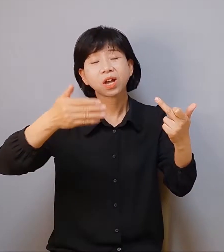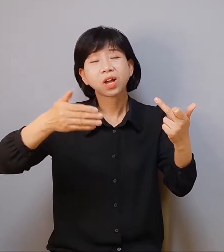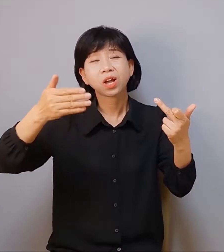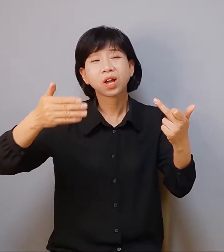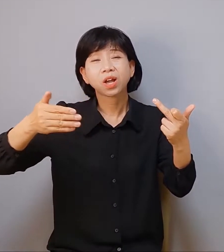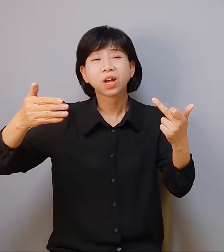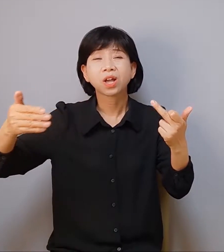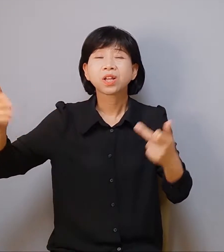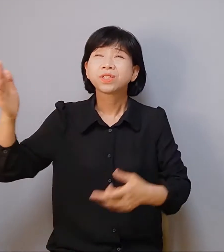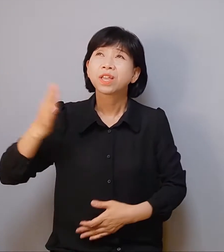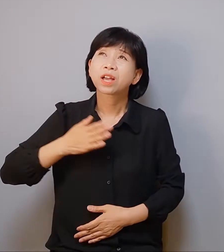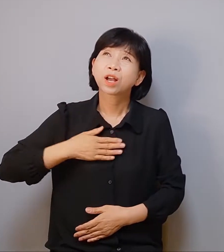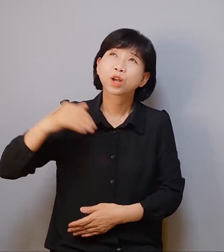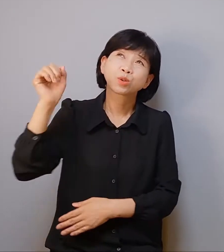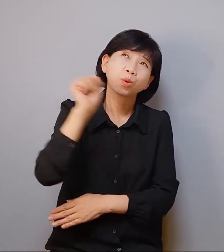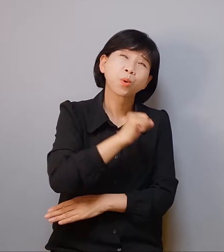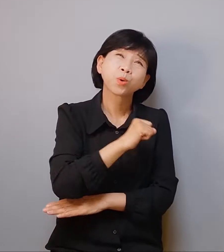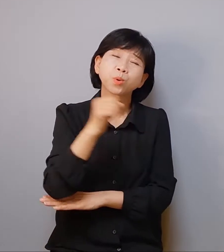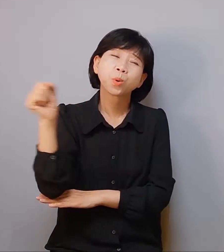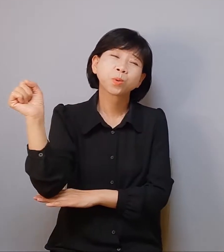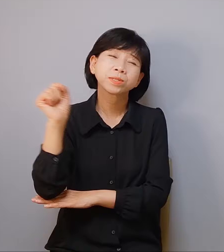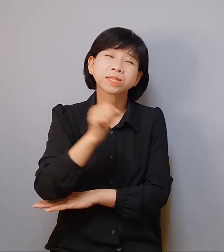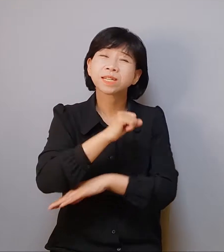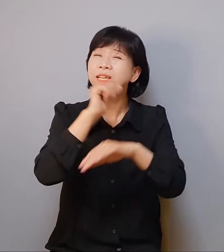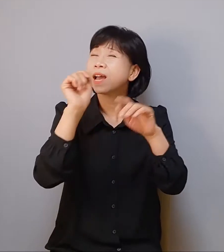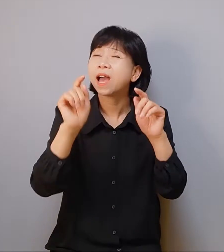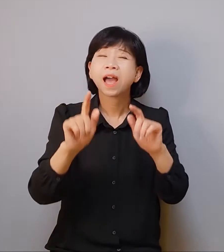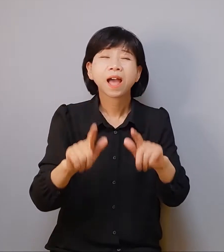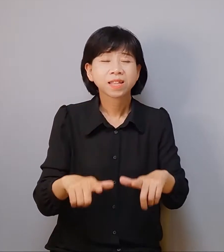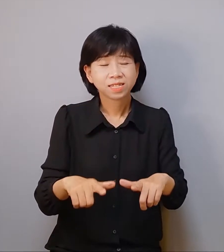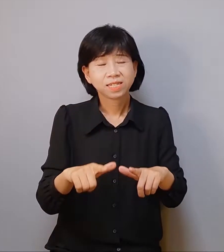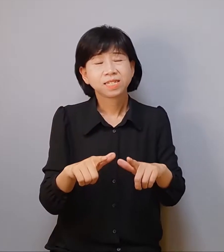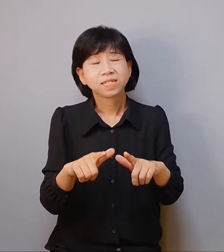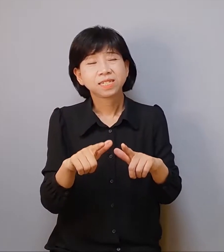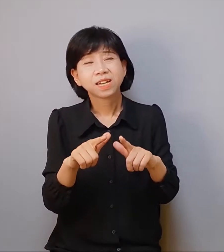산석, 내가 요동치. 우리 한 번 더